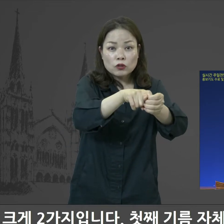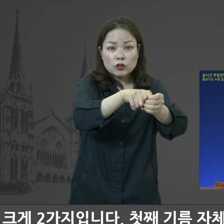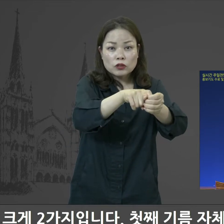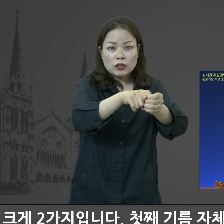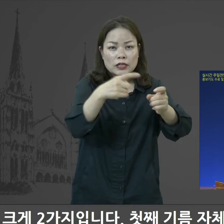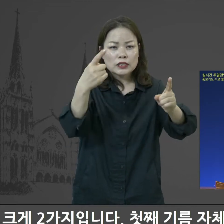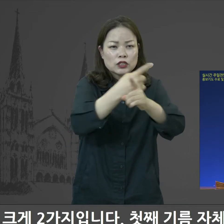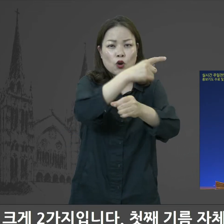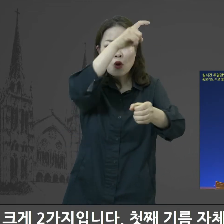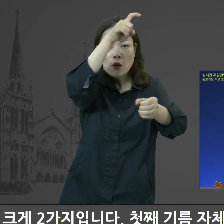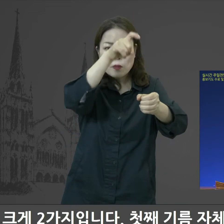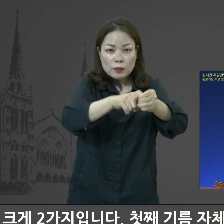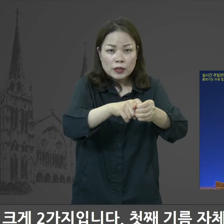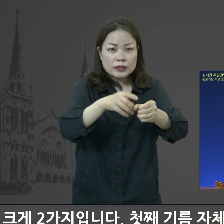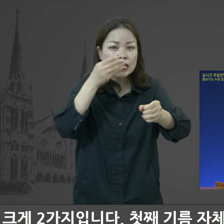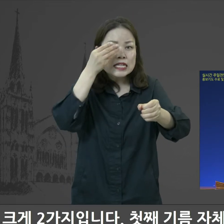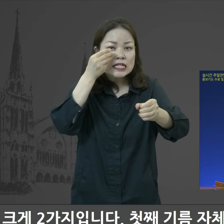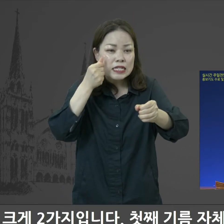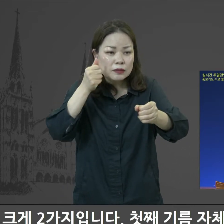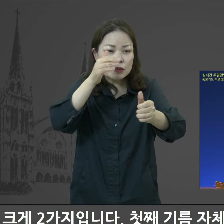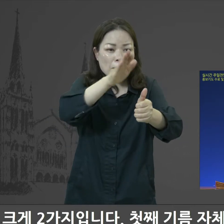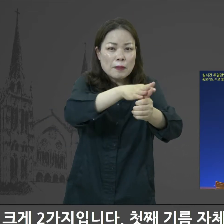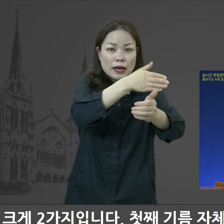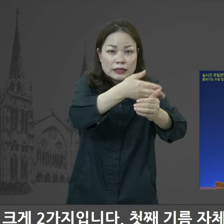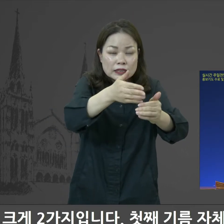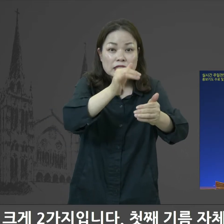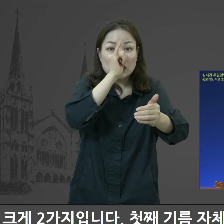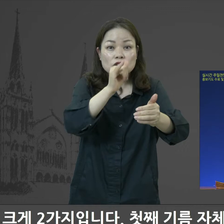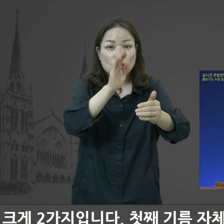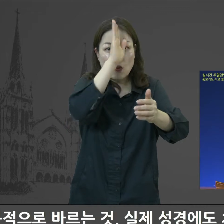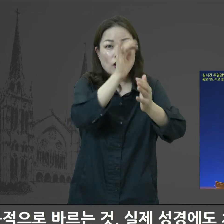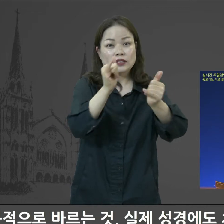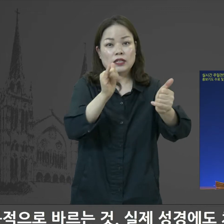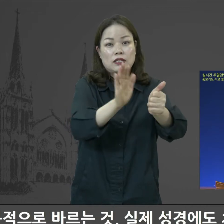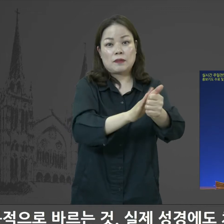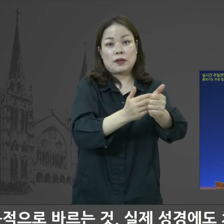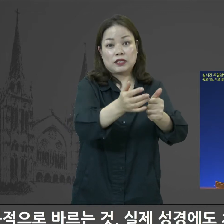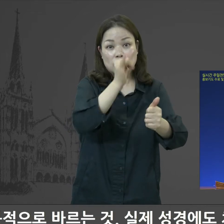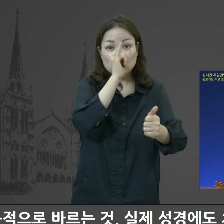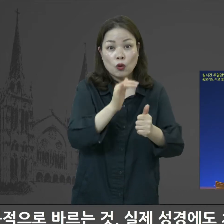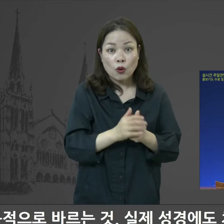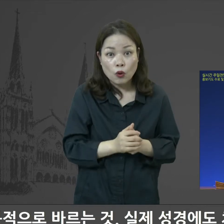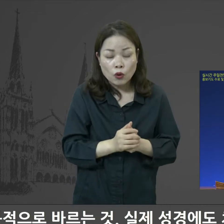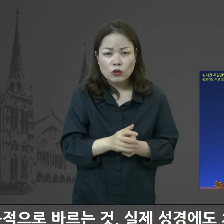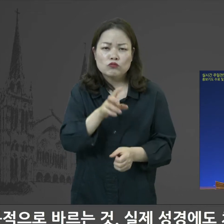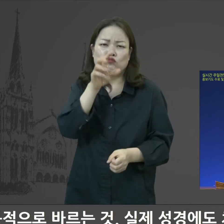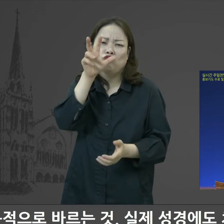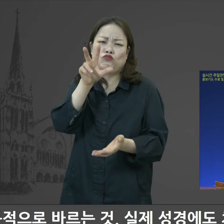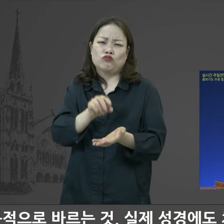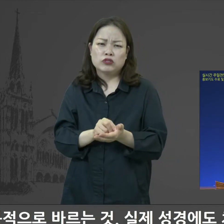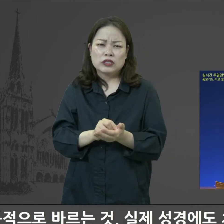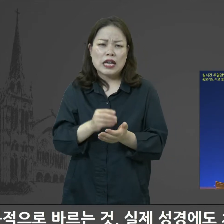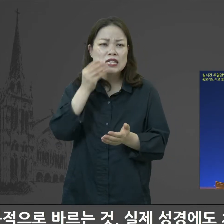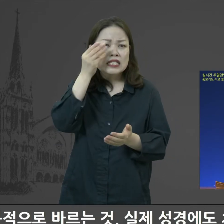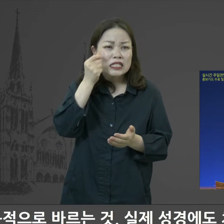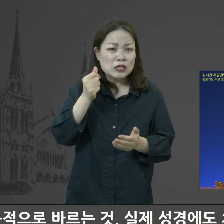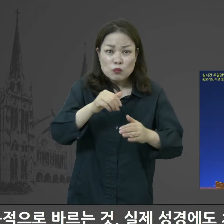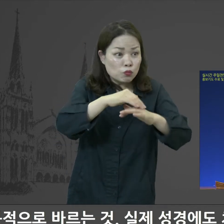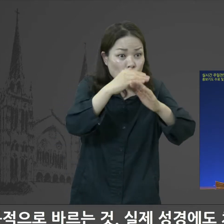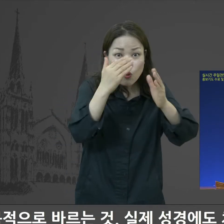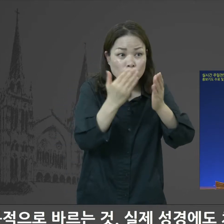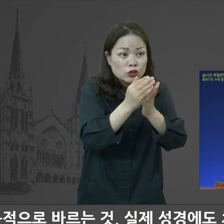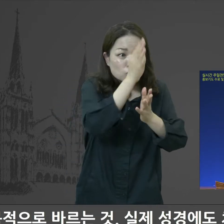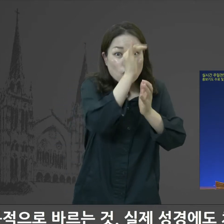치료의 목적으로 기름을 바른 사건이 성경에 기록이 되어 있습니다. 하지만 문제는 기름이